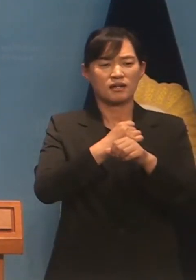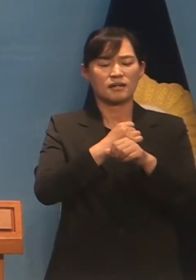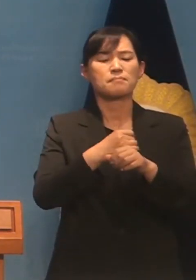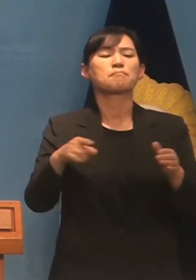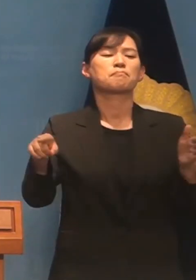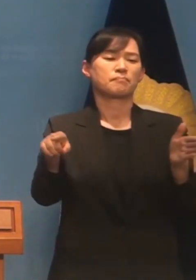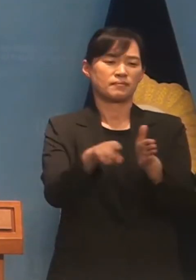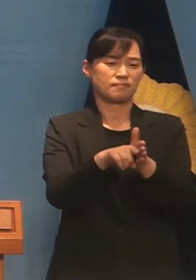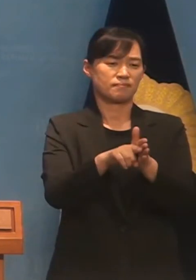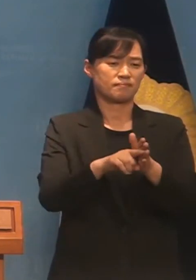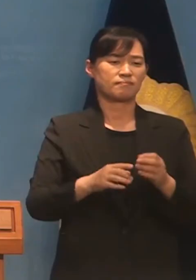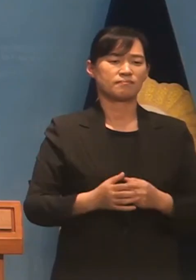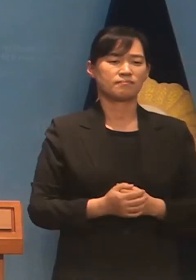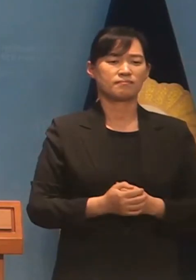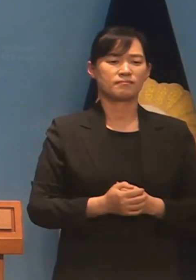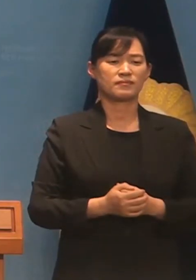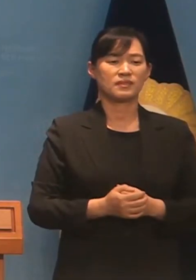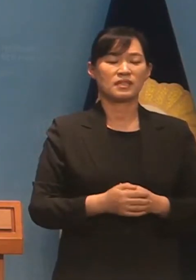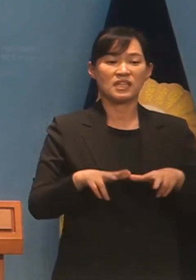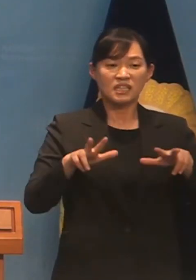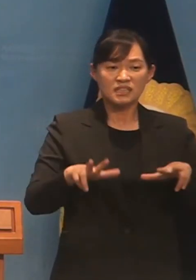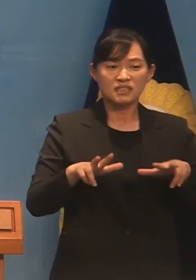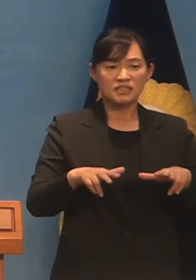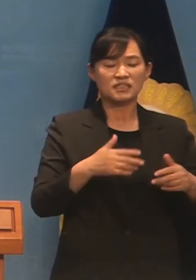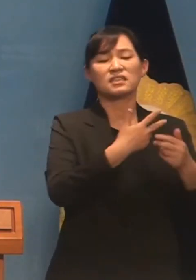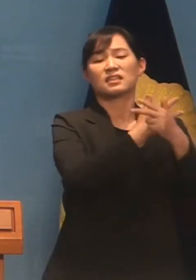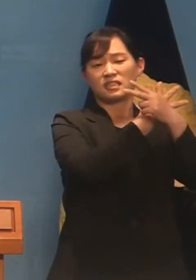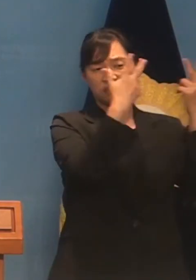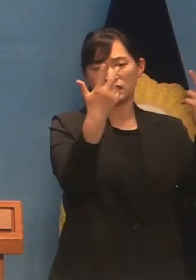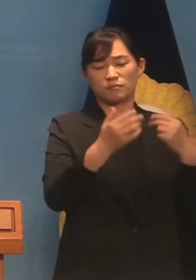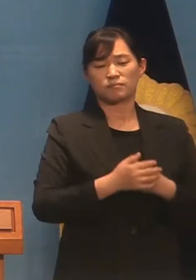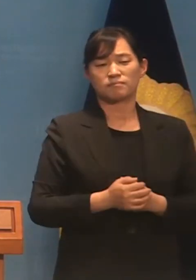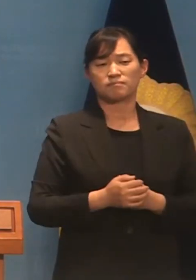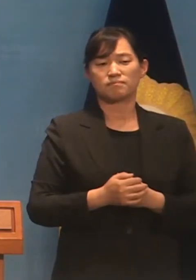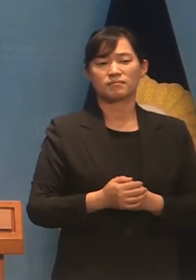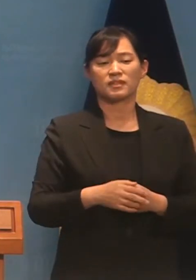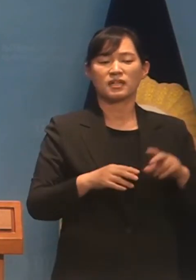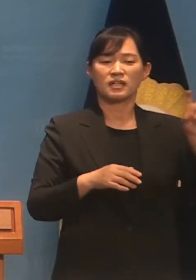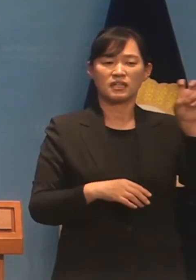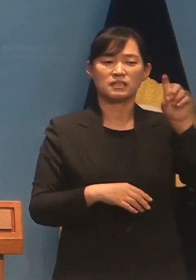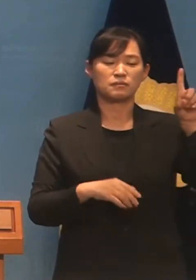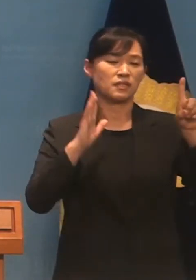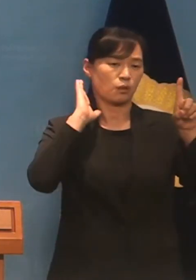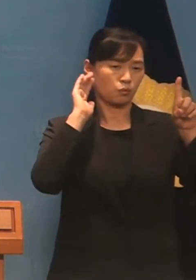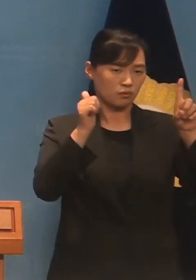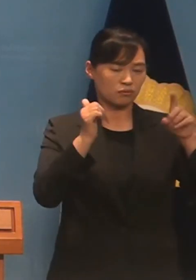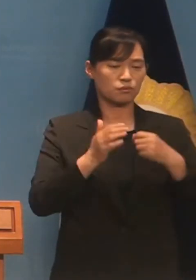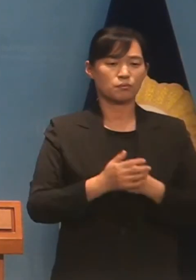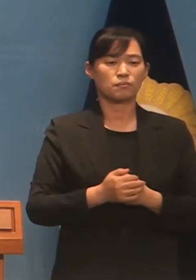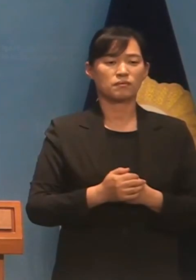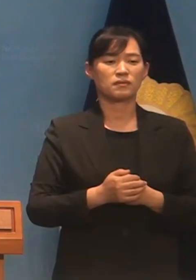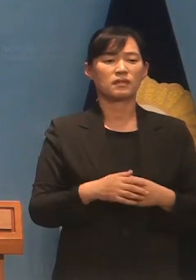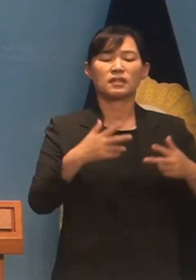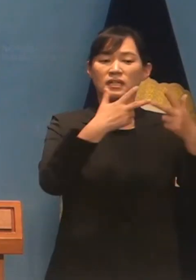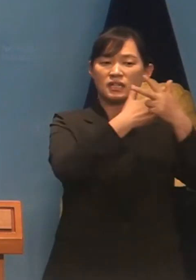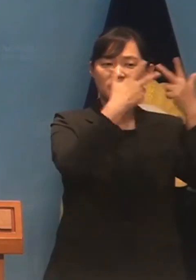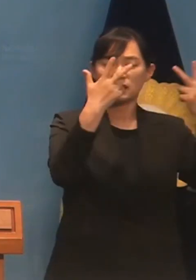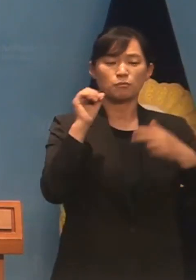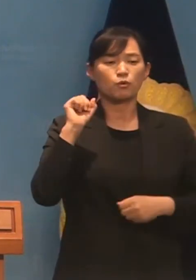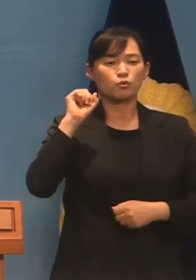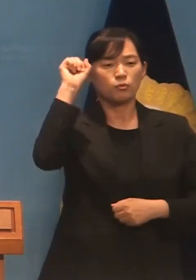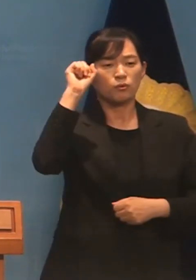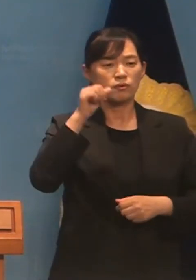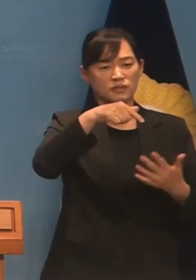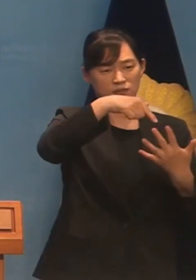선택하시리라 믿습니다. 이제는 이재명입니다. 제21대 대통령으로 이재명